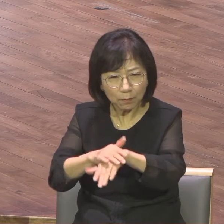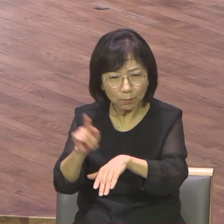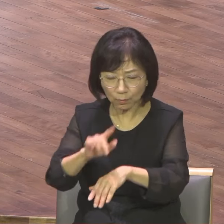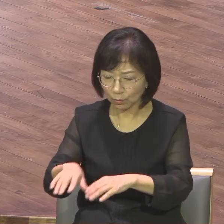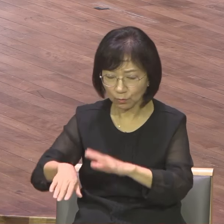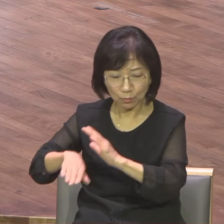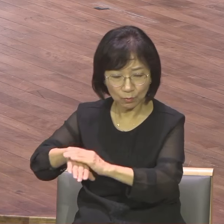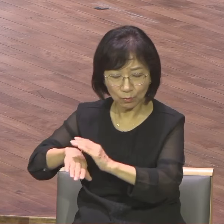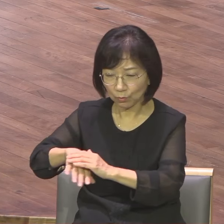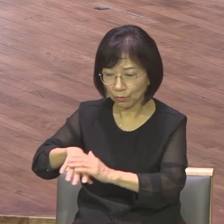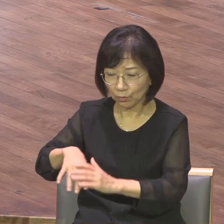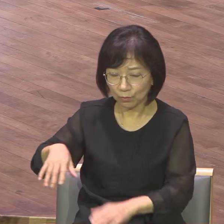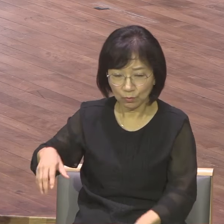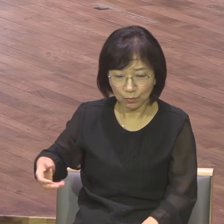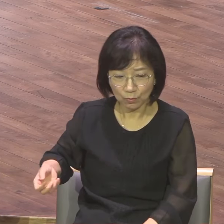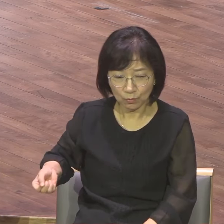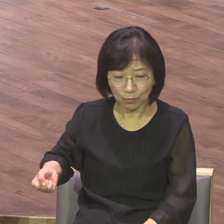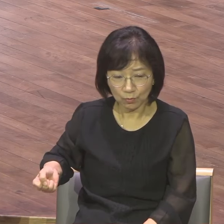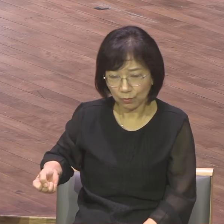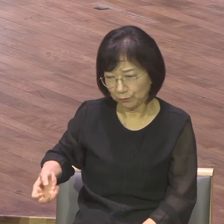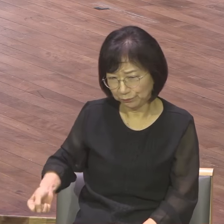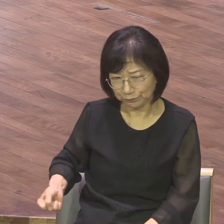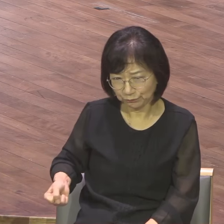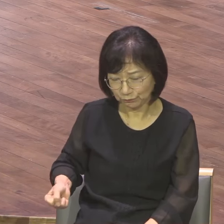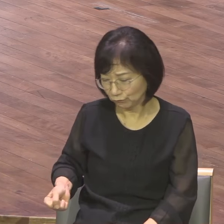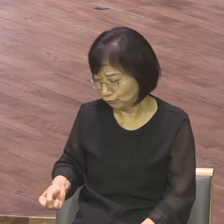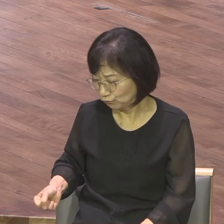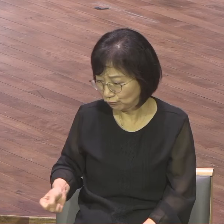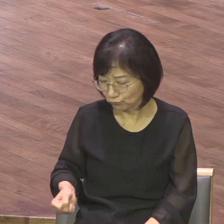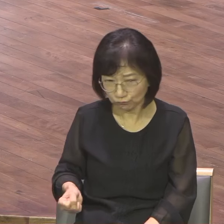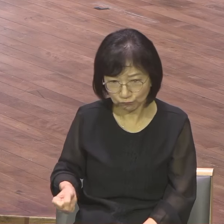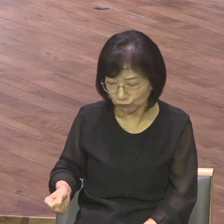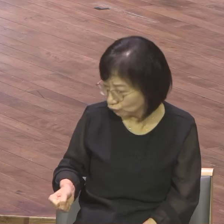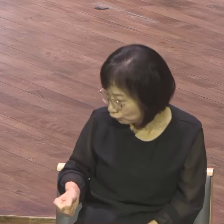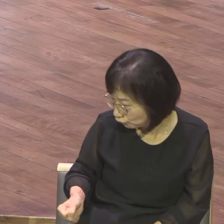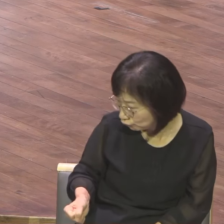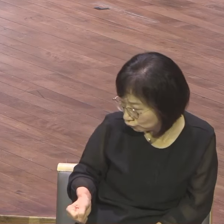다녔어요. 한 번 사람 물었어요. 목사님 왜 오른손을 꼭 쥐고 다닙니까?